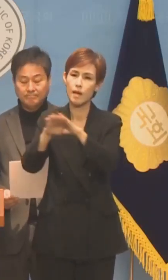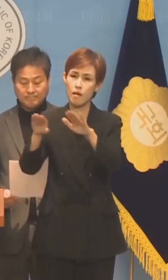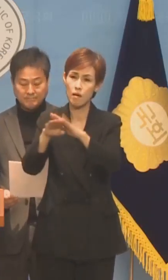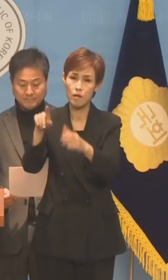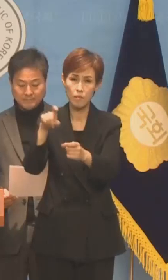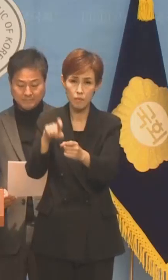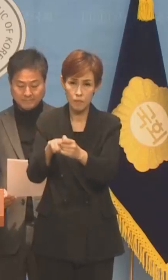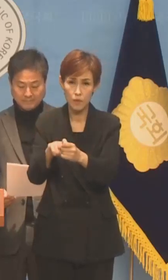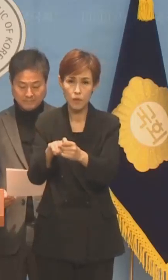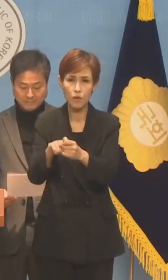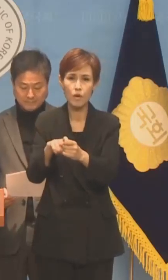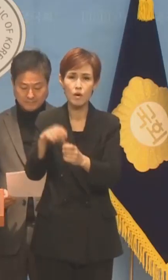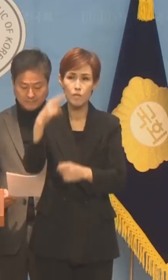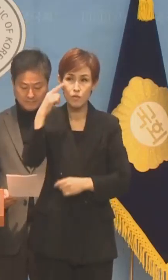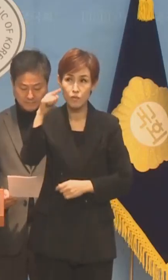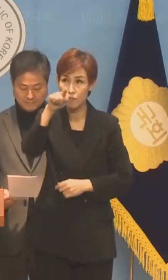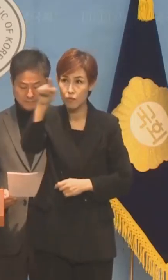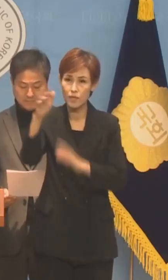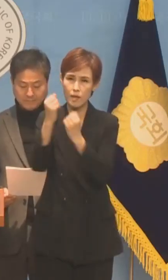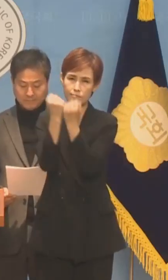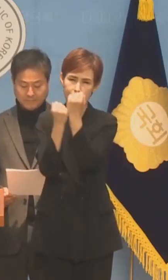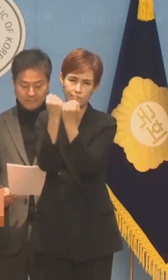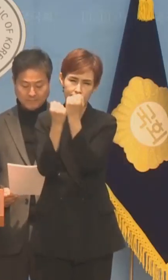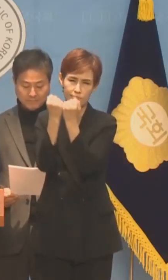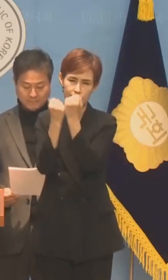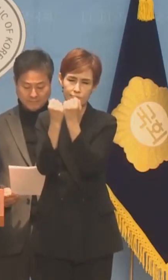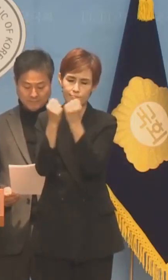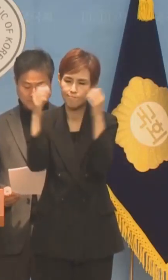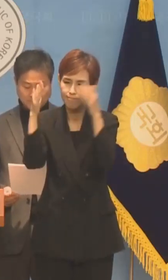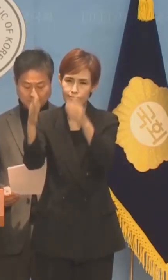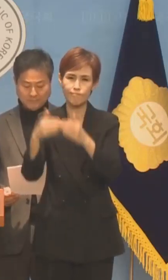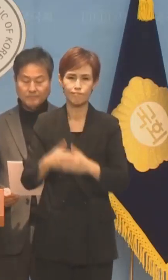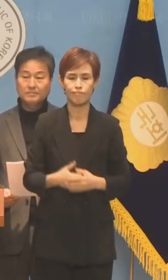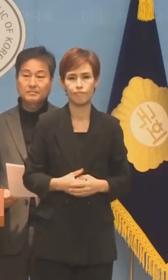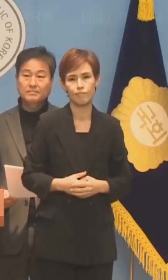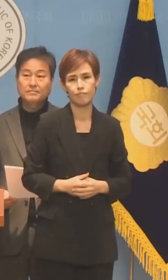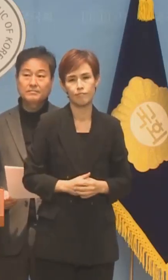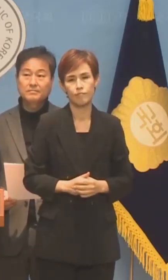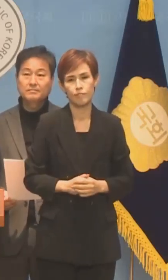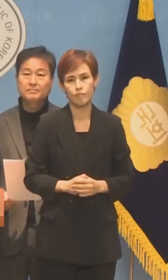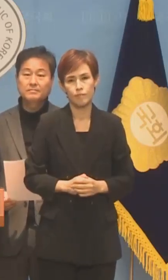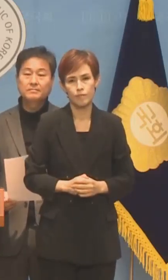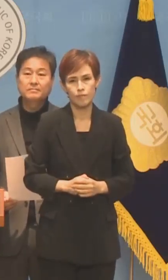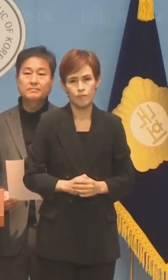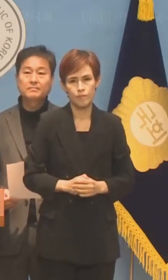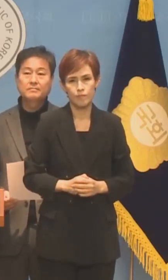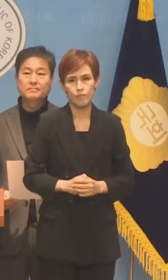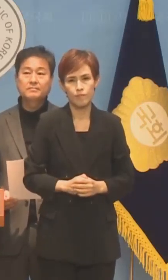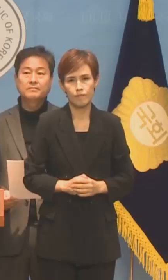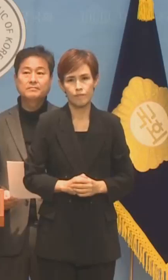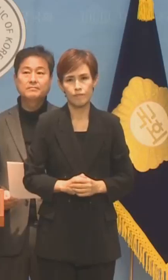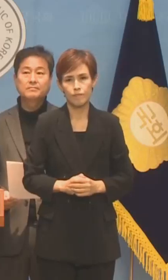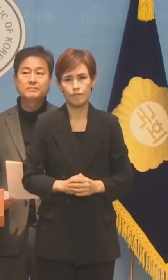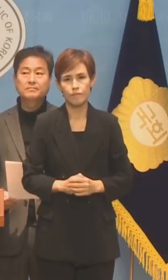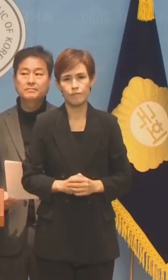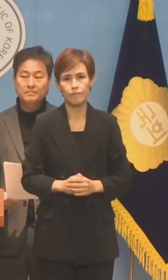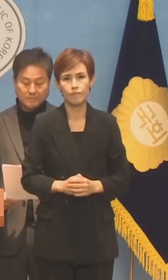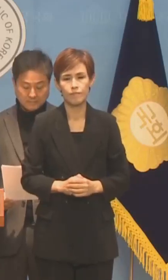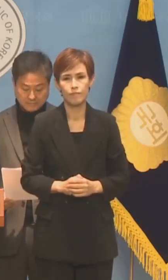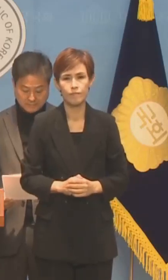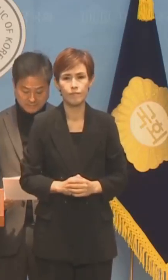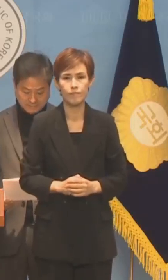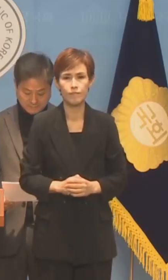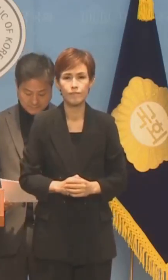위해 미국 측 인사들을 설득하는 데 주력할 방침입니다. 한편 저희